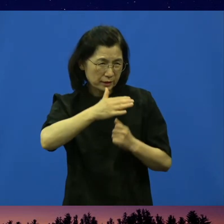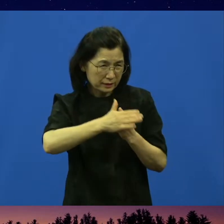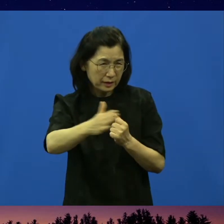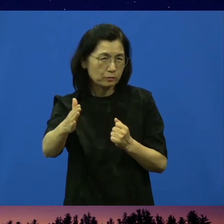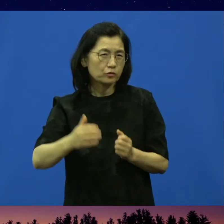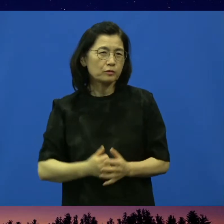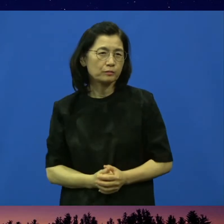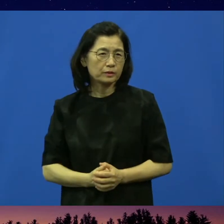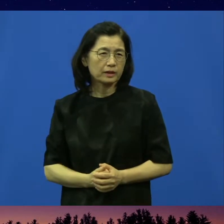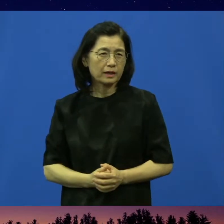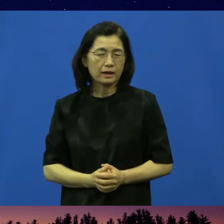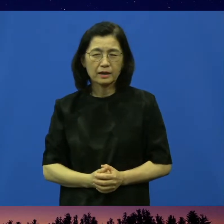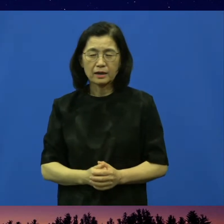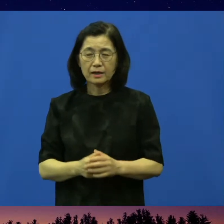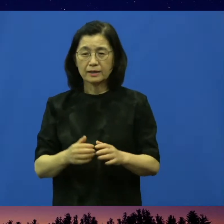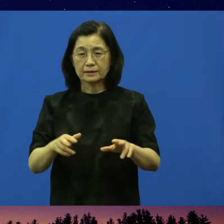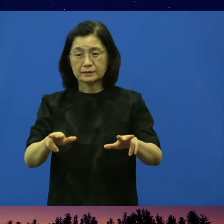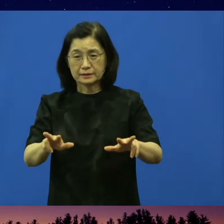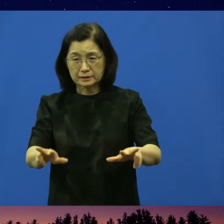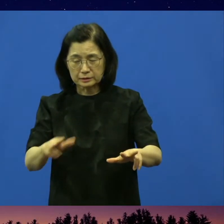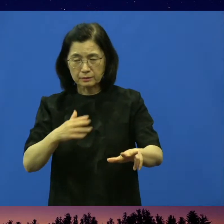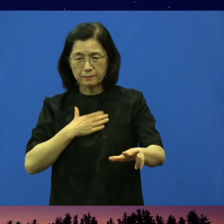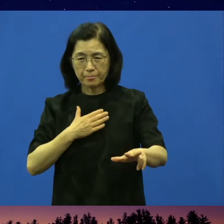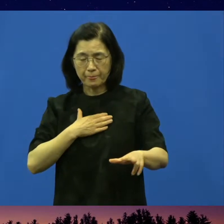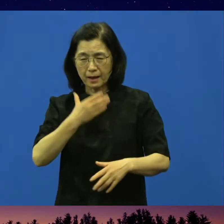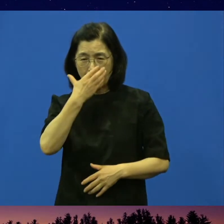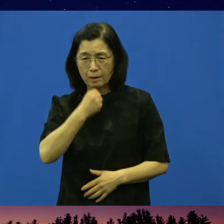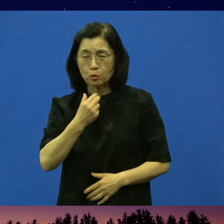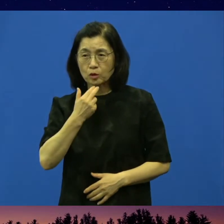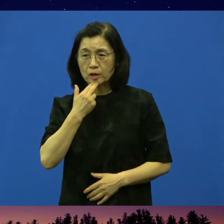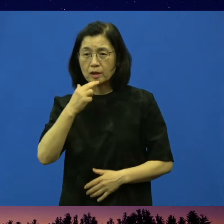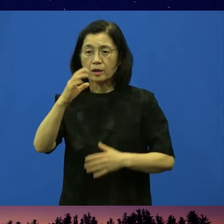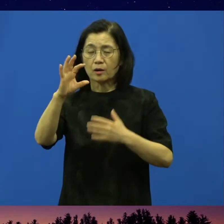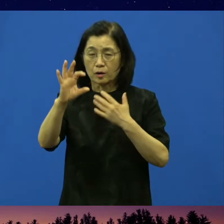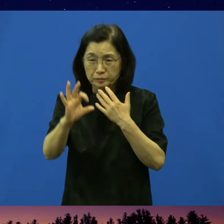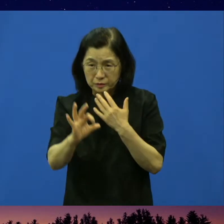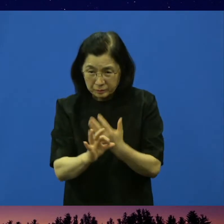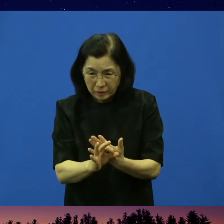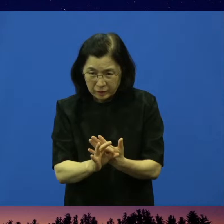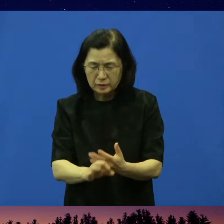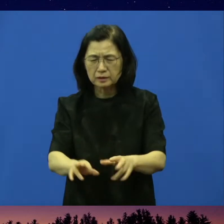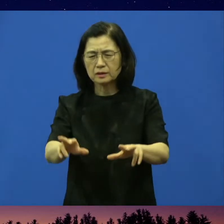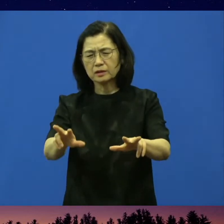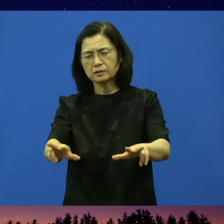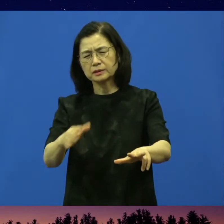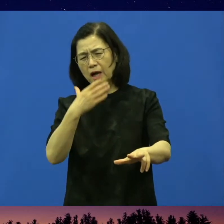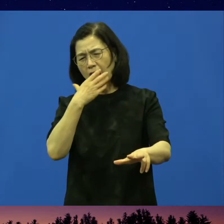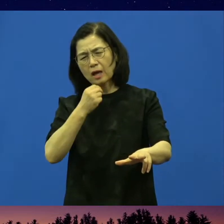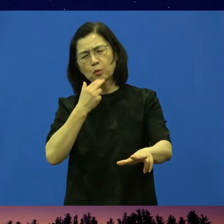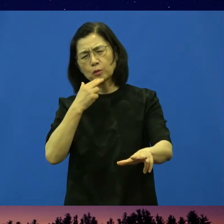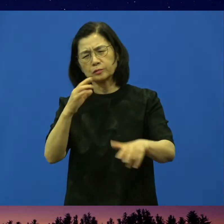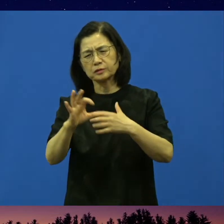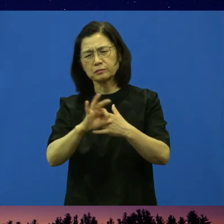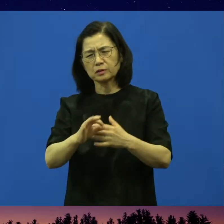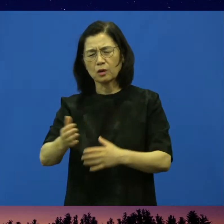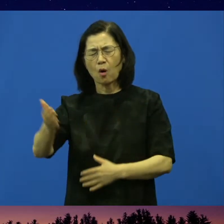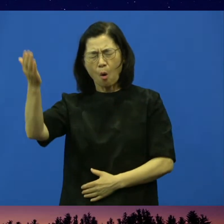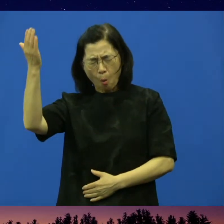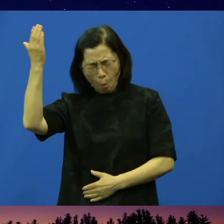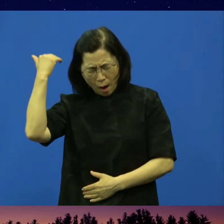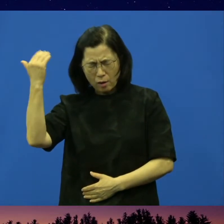여러분 지금 내가 행복하지 않으면 과거에 행복했던 시간을 기억해내려고 합니다. 그게 심리학적으로도 일어나는 일입니다.